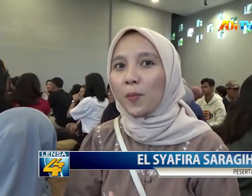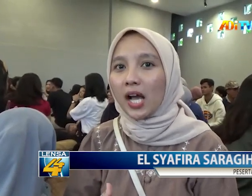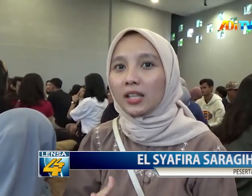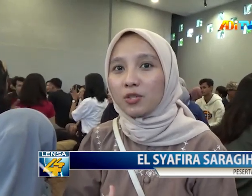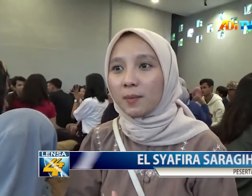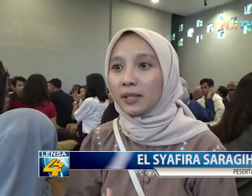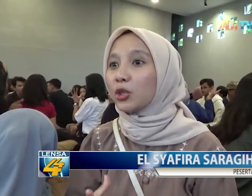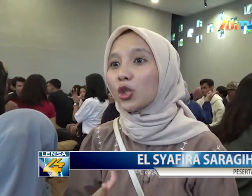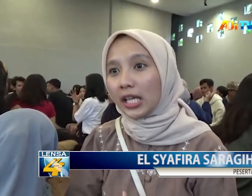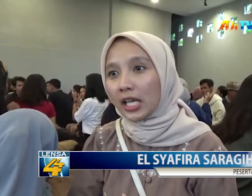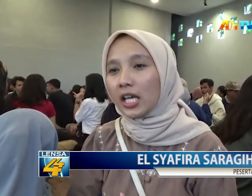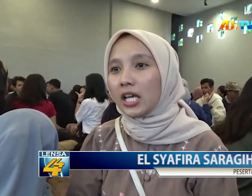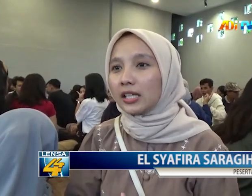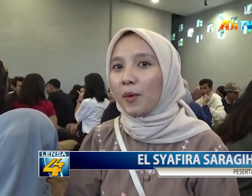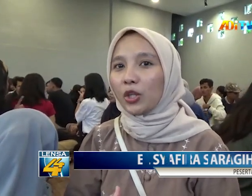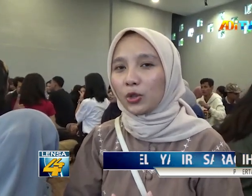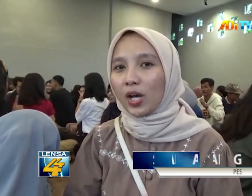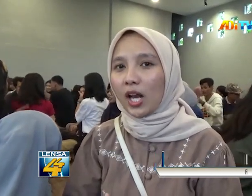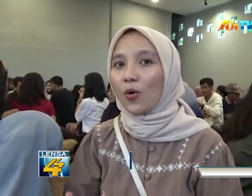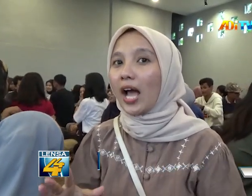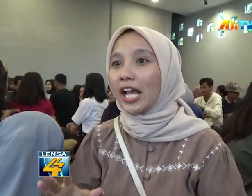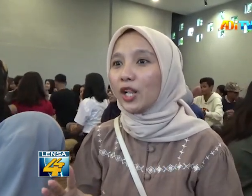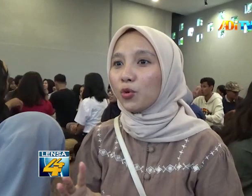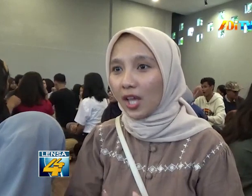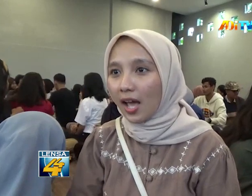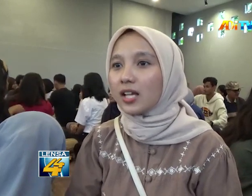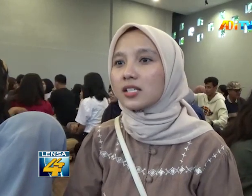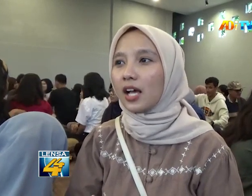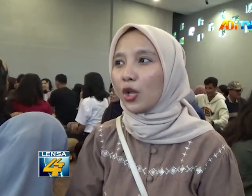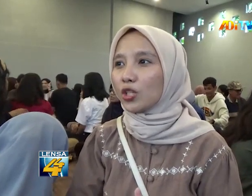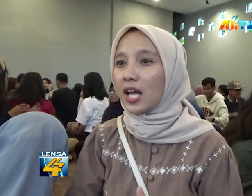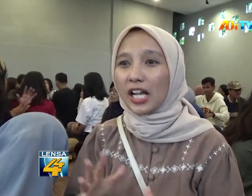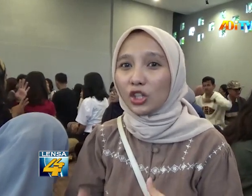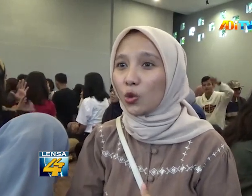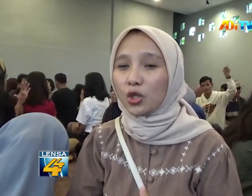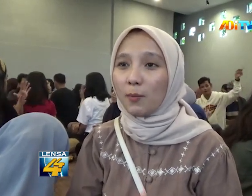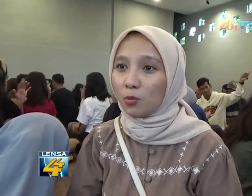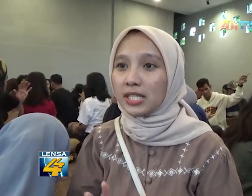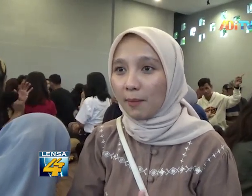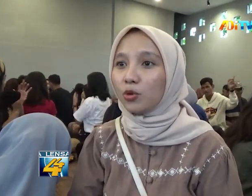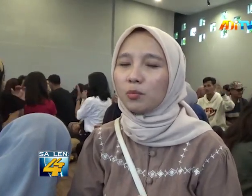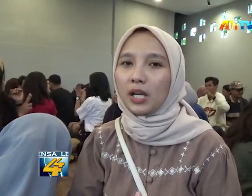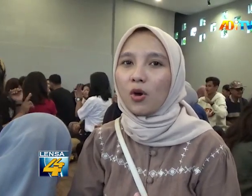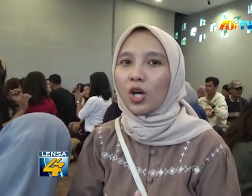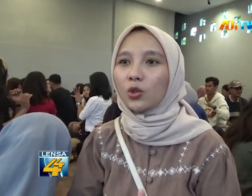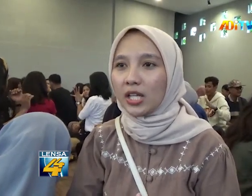Perahu sama teman Ki tapi waktu itu karena aku enggak ada ilmunya sekaligus dari kantork juga belum siap untuk menerima orang kendiri